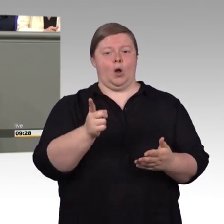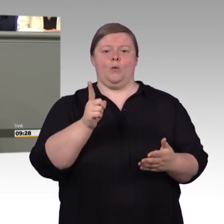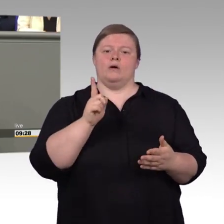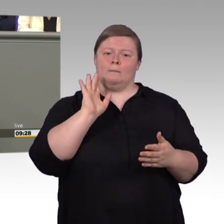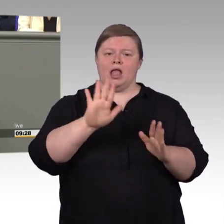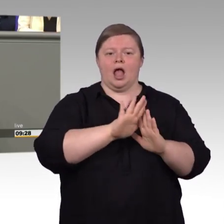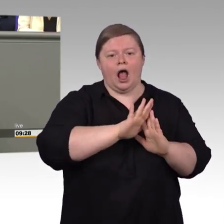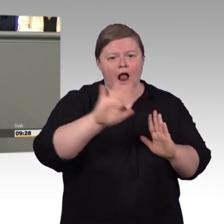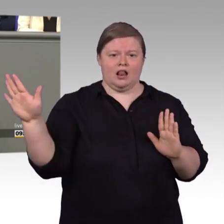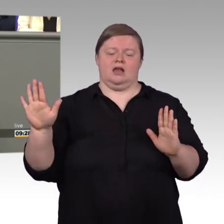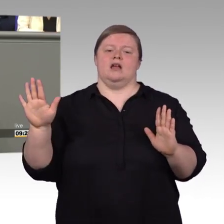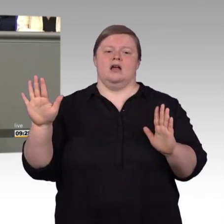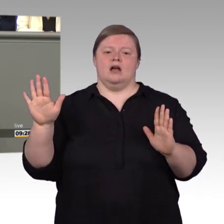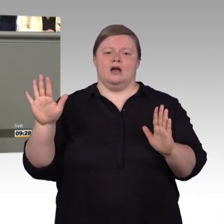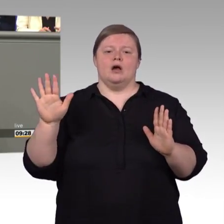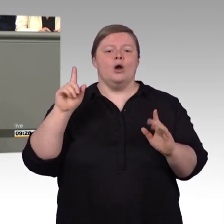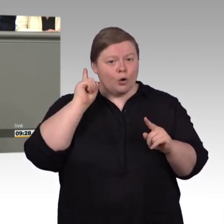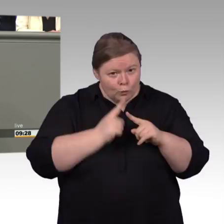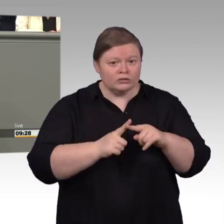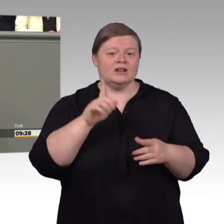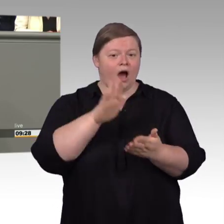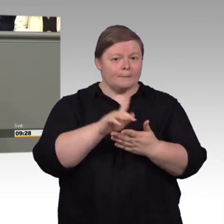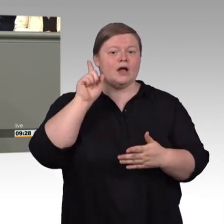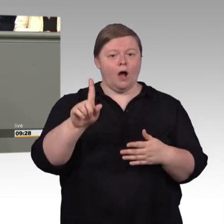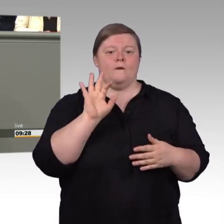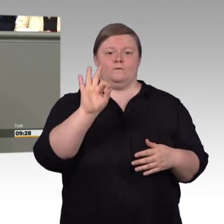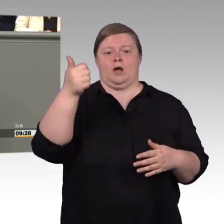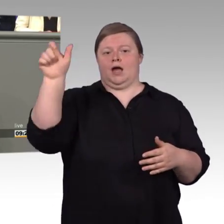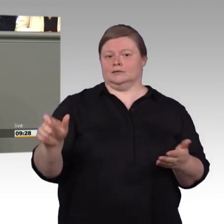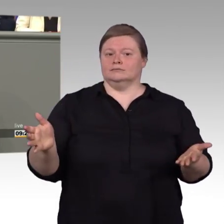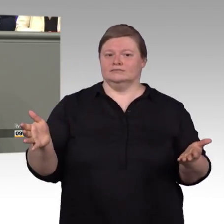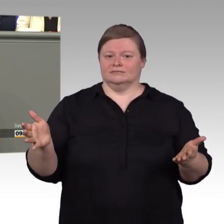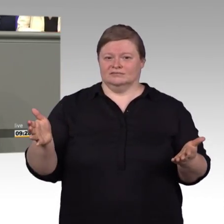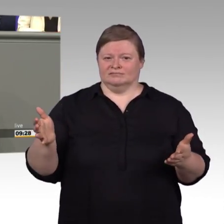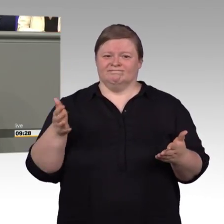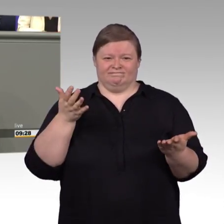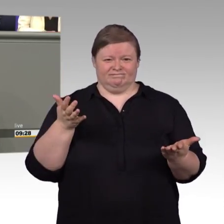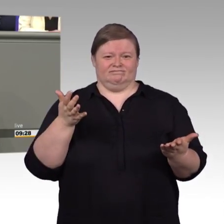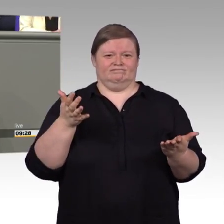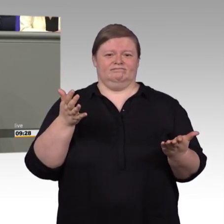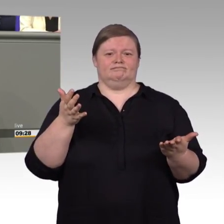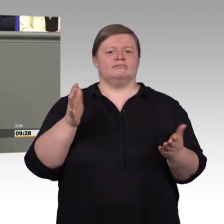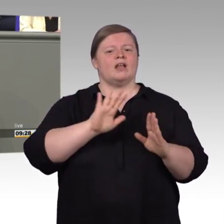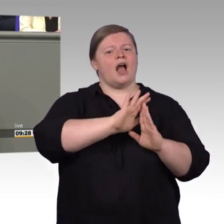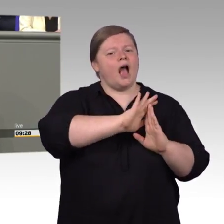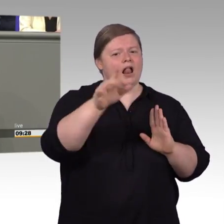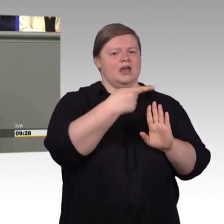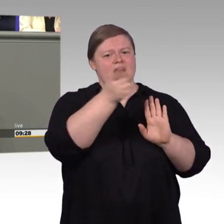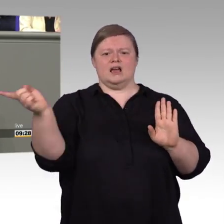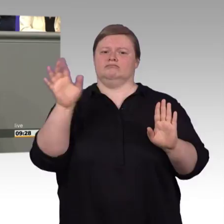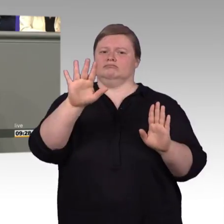beim Eine. Alle, das sind auf Klägerseite ausschließlich bestimmte Verbände. Die Bedingungen für